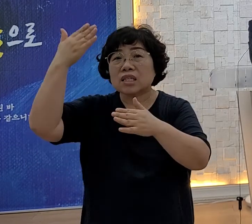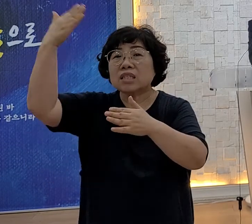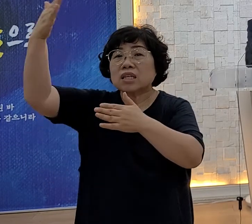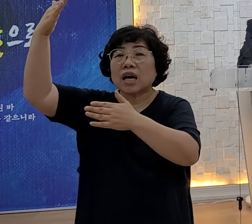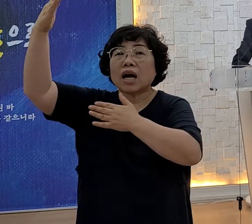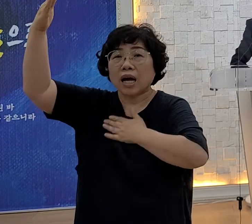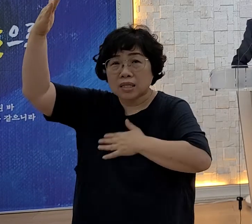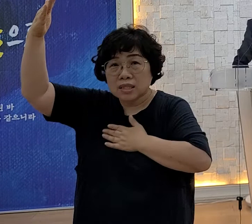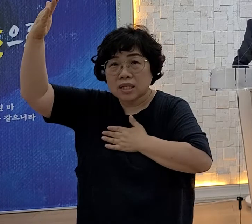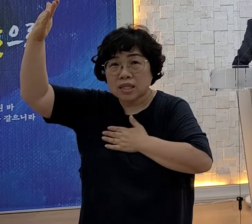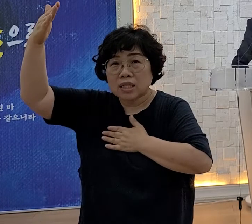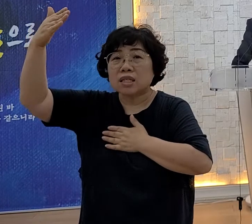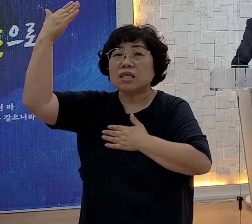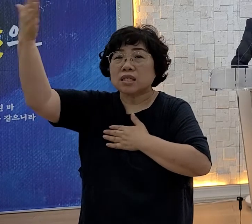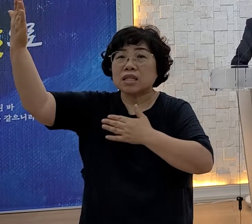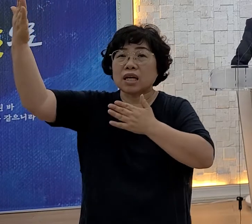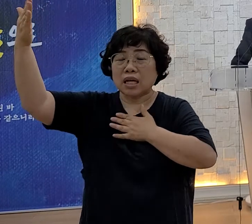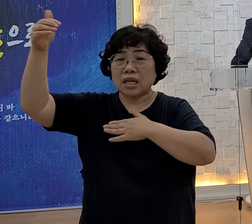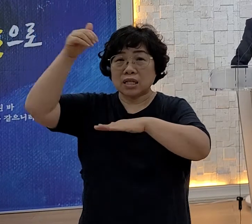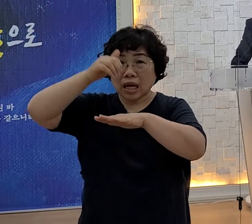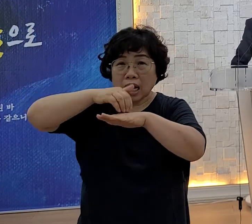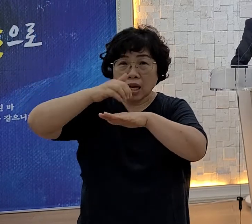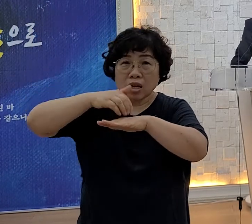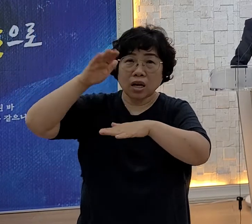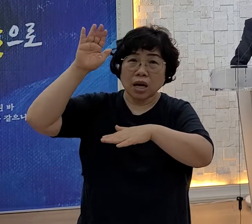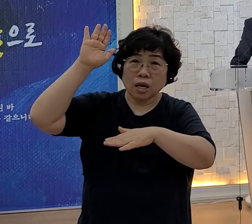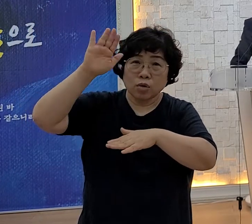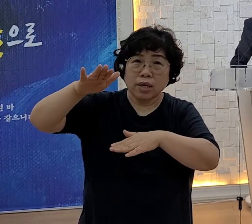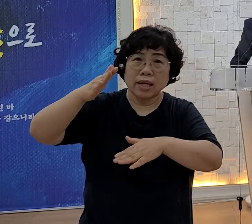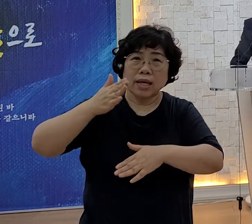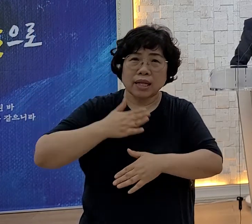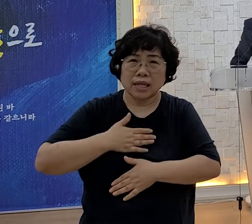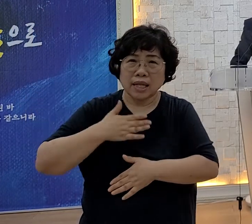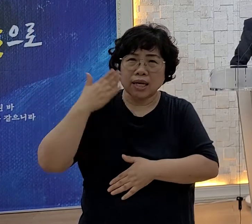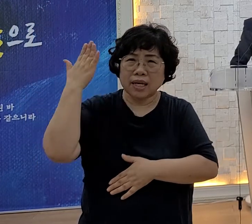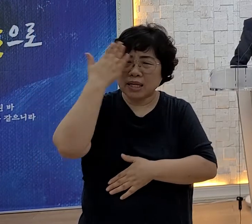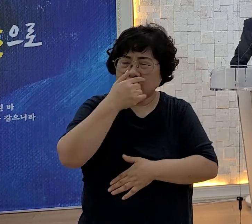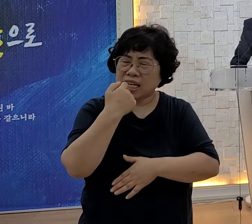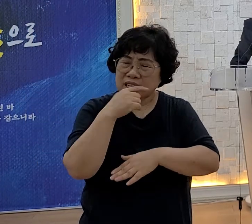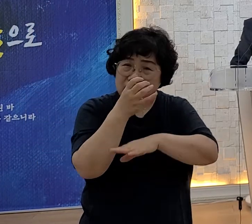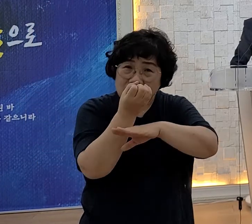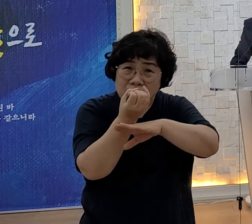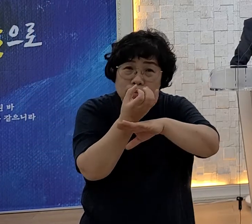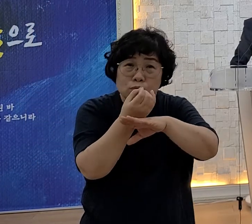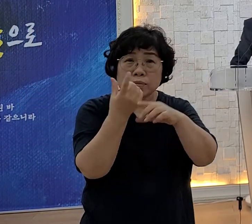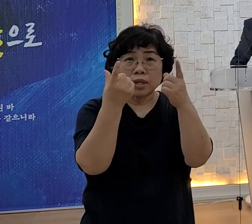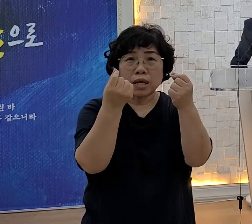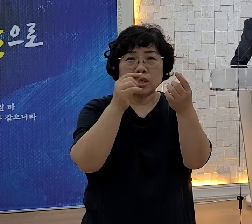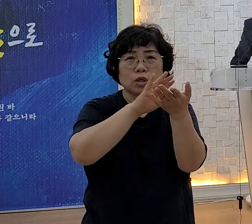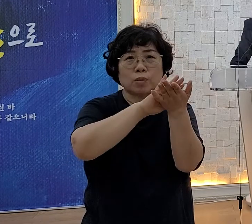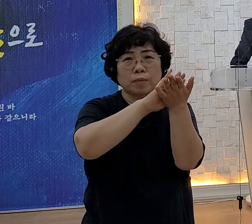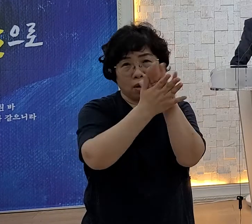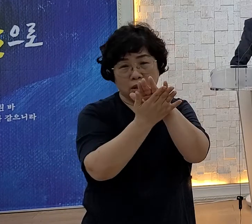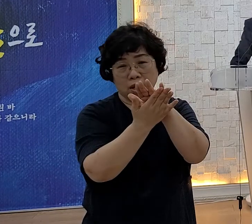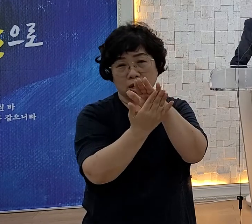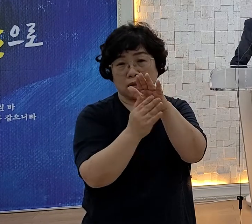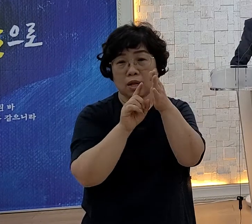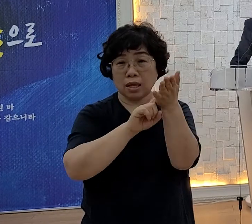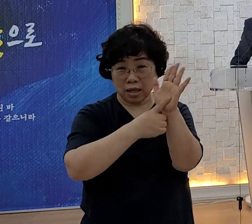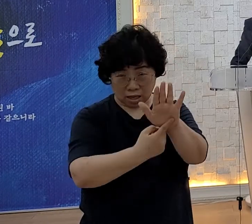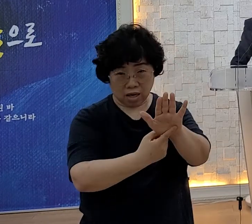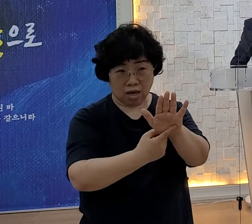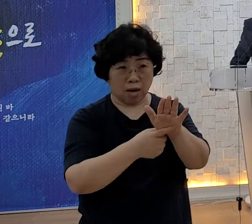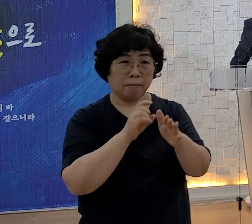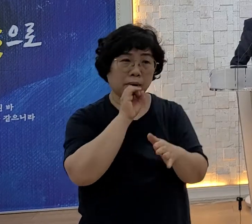내가 가는 길을 그가 아시나니 그가 나를 단련하신 후에는 내가 순금같이 되어 나오리라.